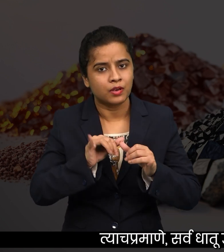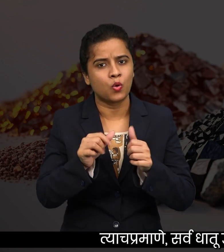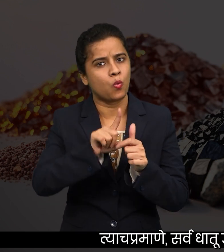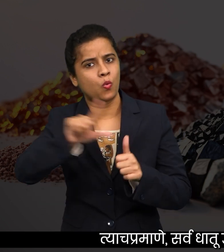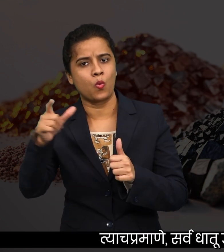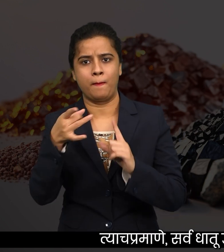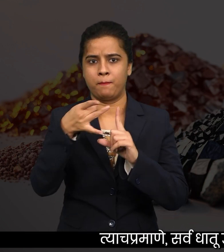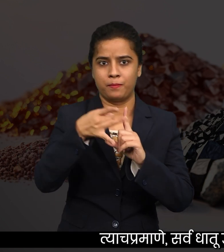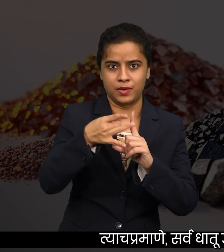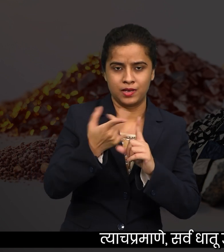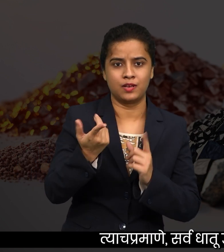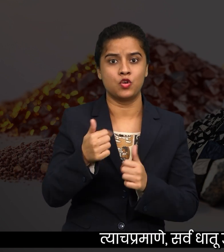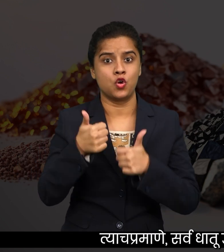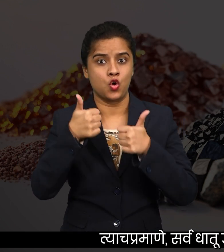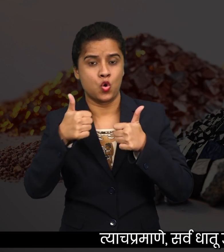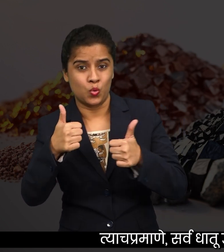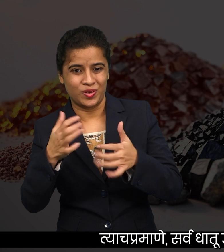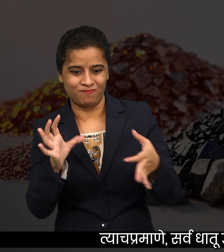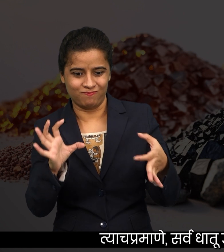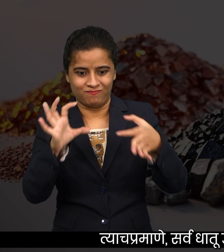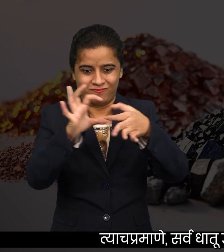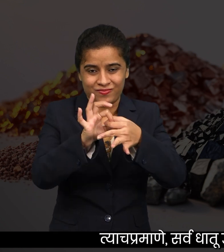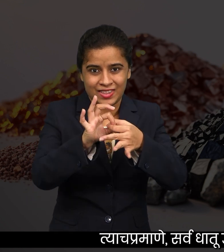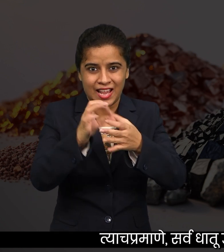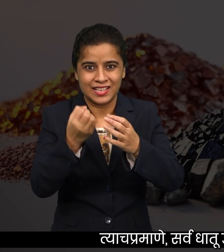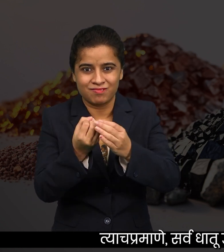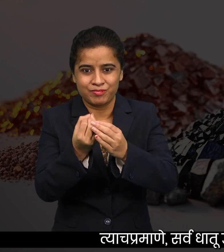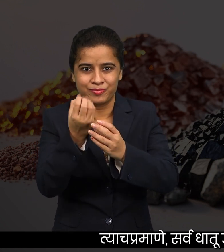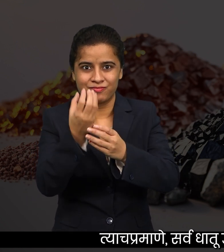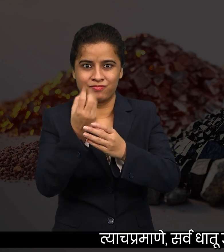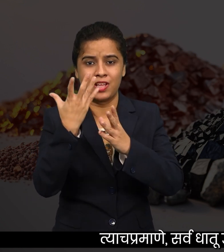त्याचप्रमाणे सर्व धातू उष्णता आणि विजेचे चांगले वाहक आहेत.